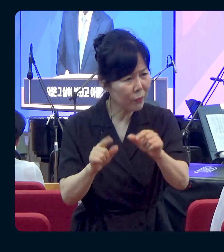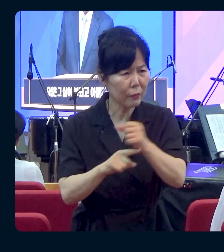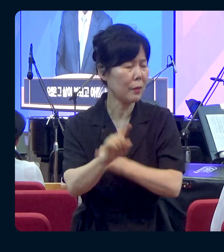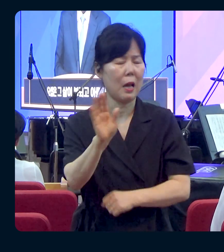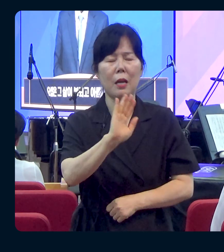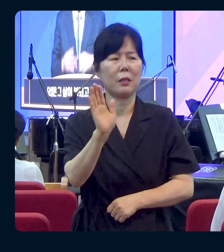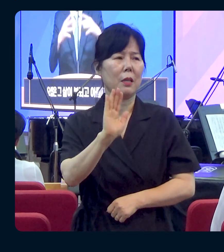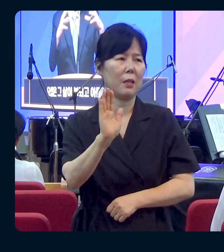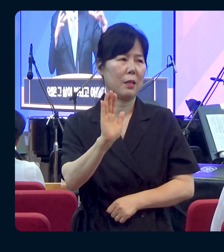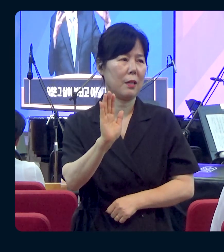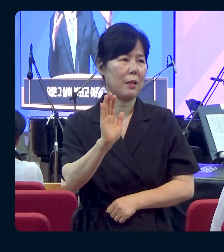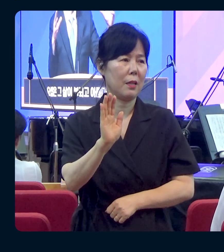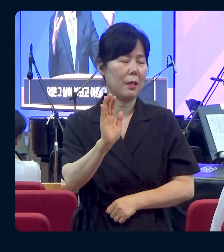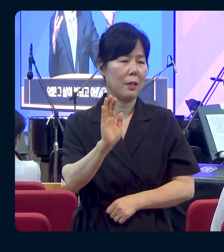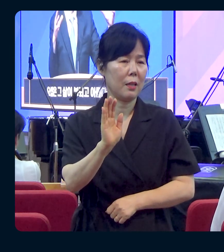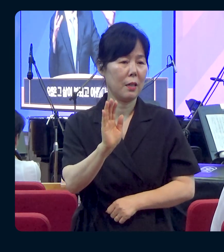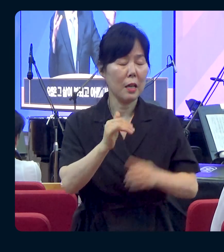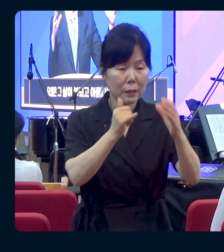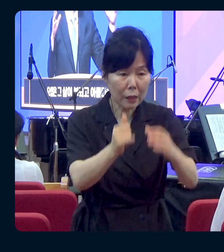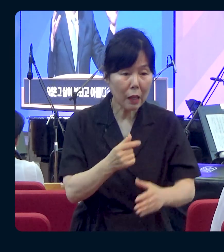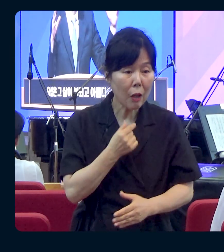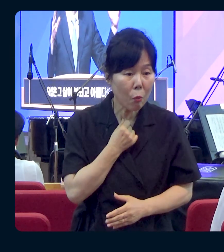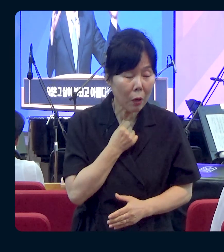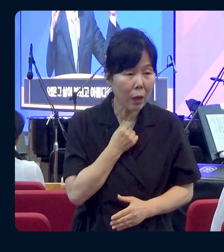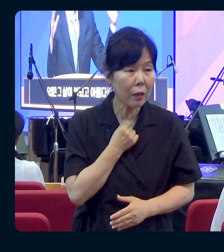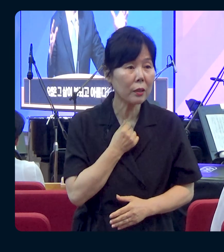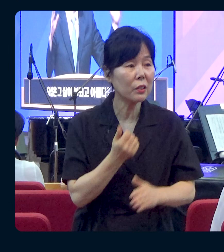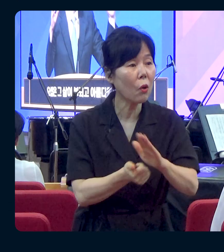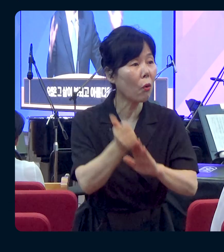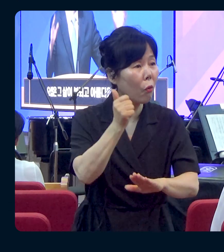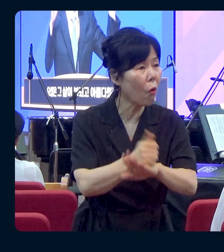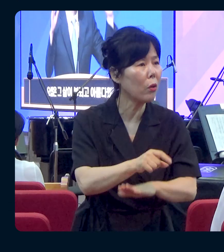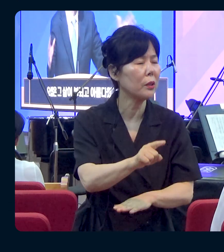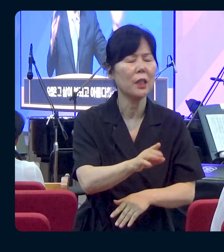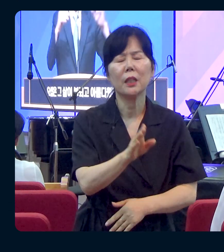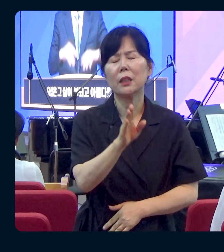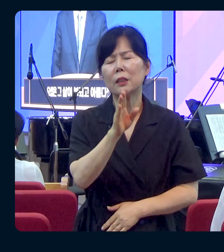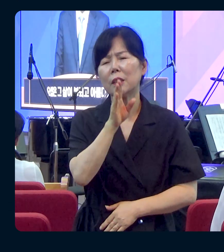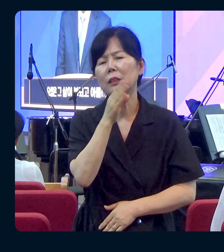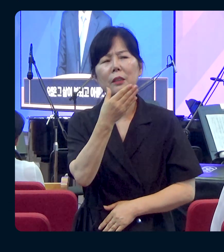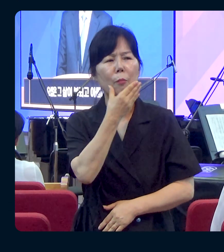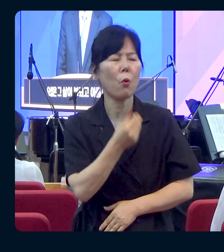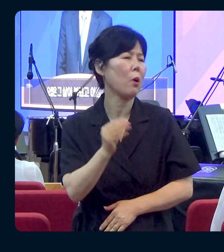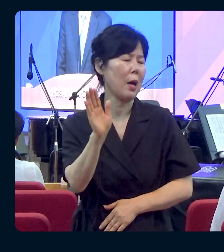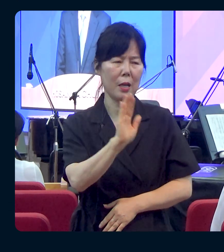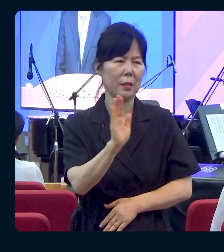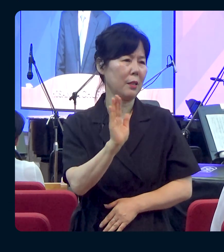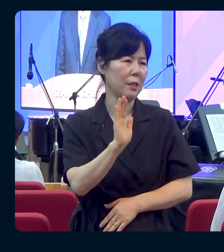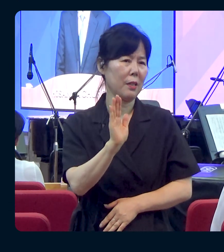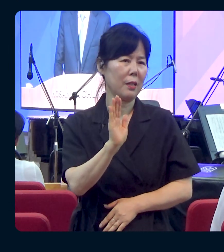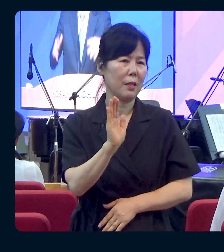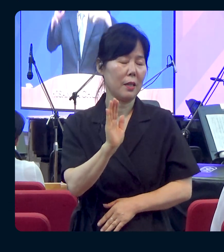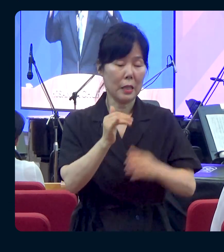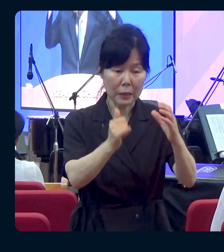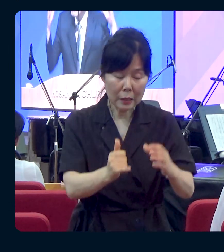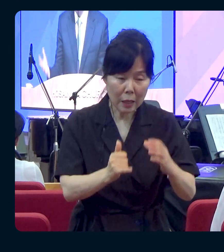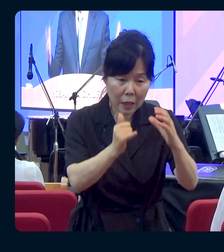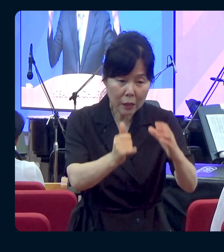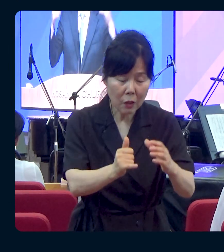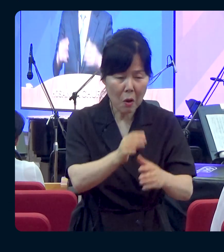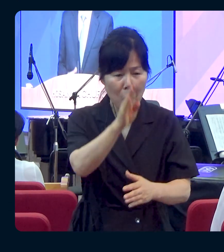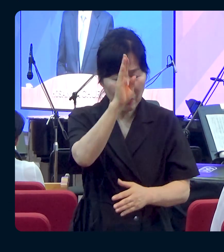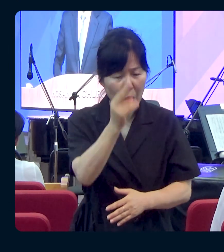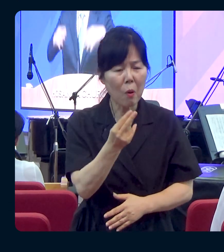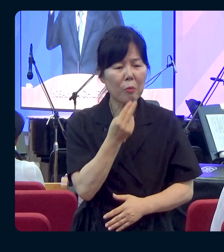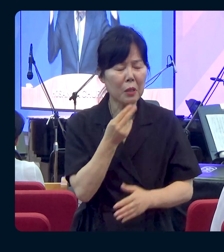아니죠. 왜냐하면요, 바로 그런 식의 삶은 사실 진정한 복이라고 할 수가 없으니까. 예,